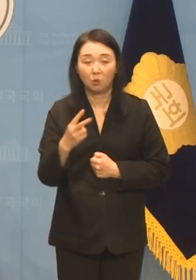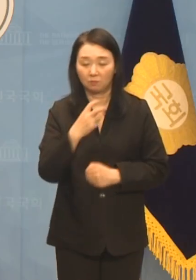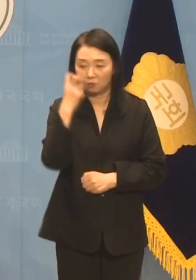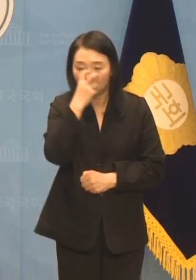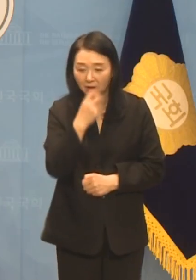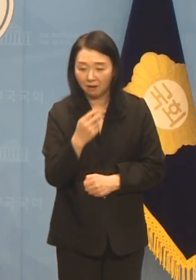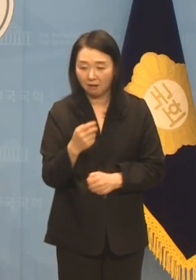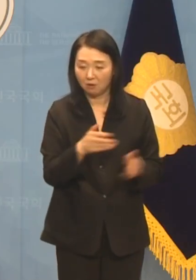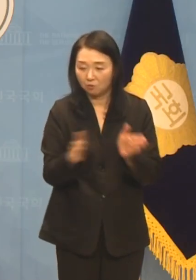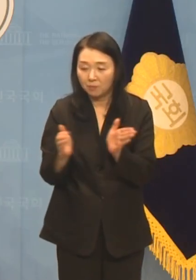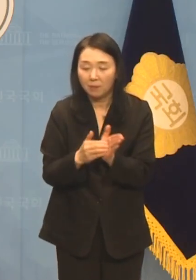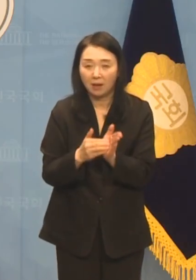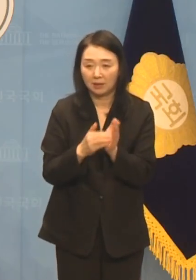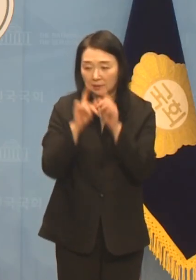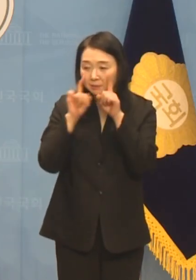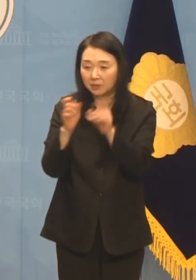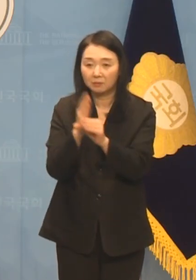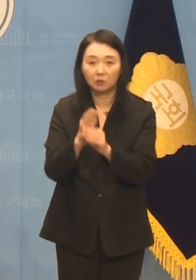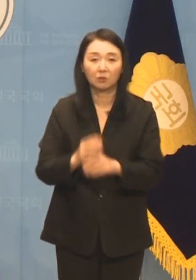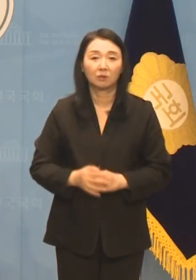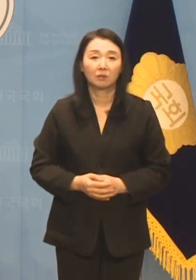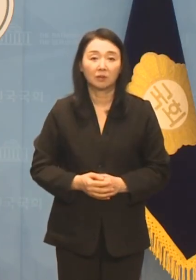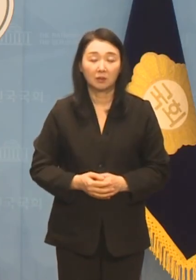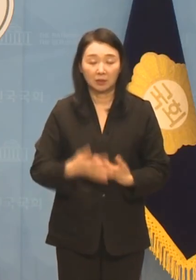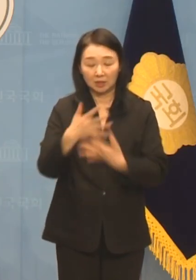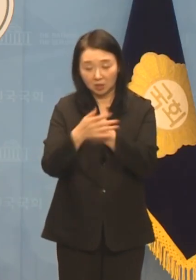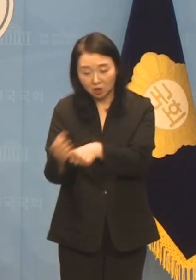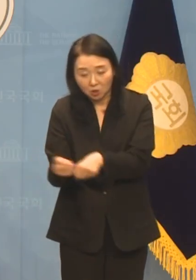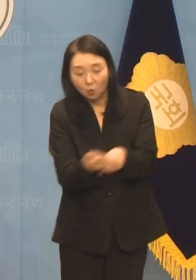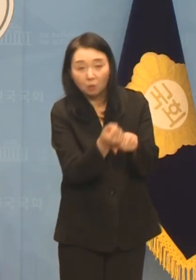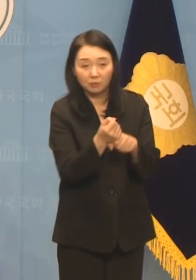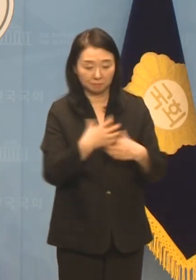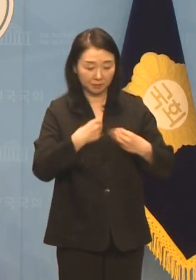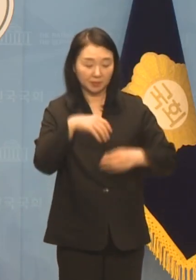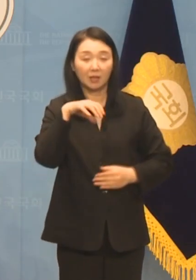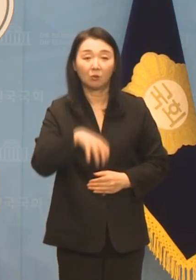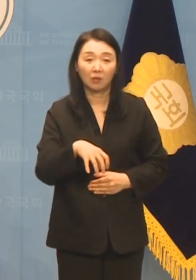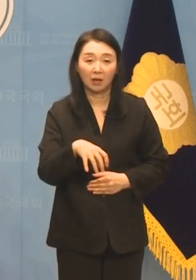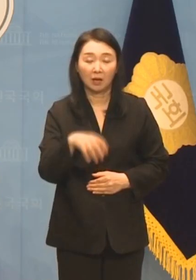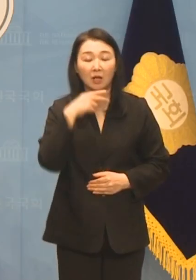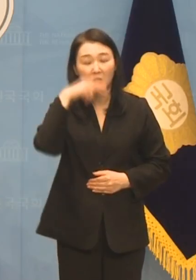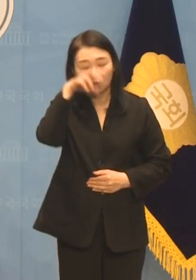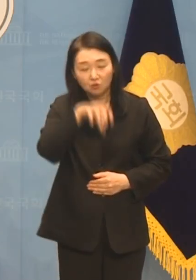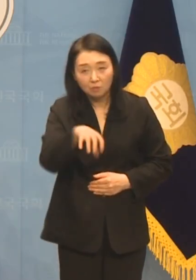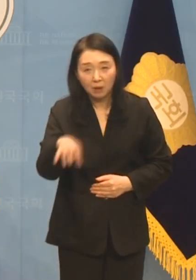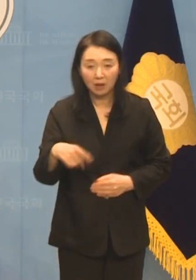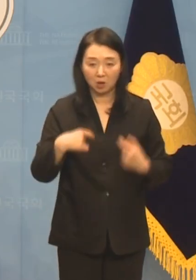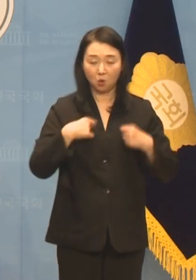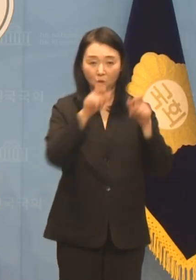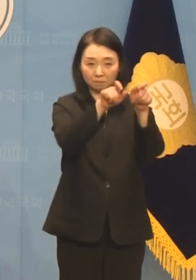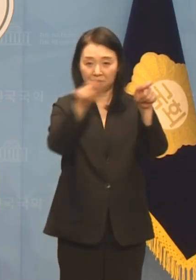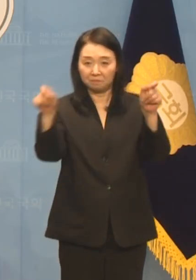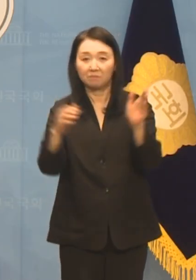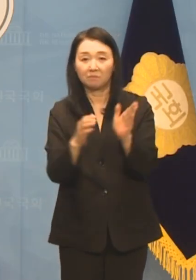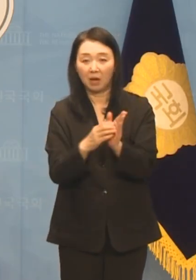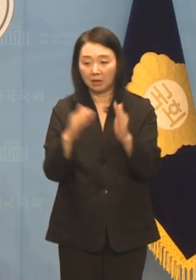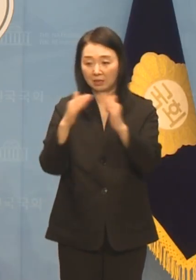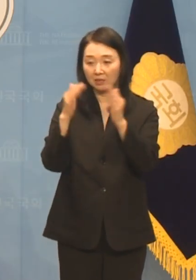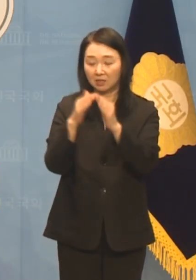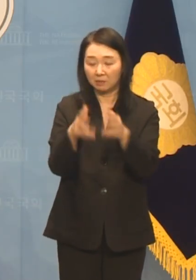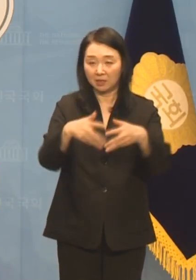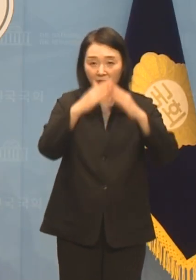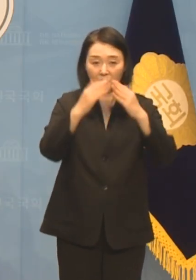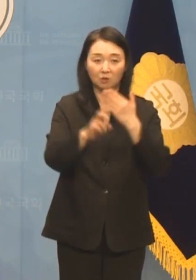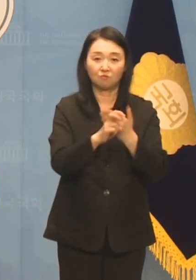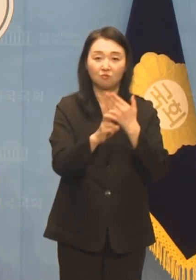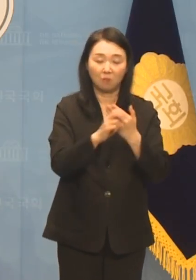강하게 의심됩니다. 스크린 골프장, 사우나, 바, 드레스룸 등 간저에 설치된